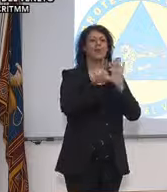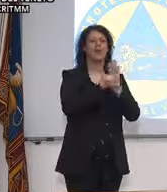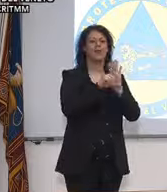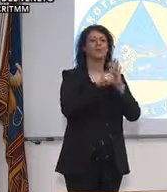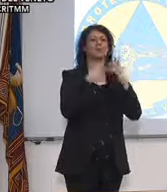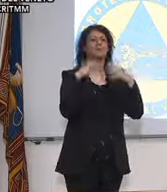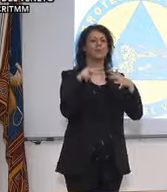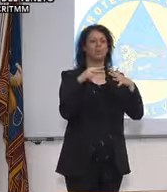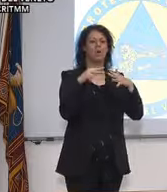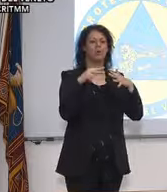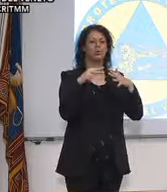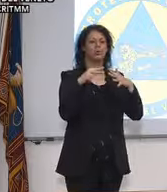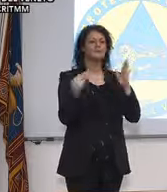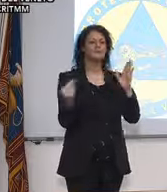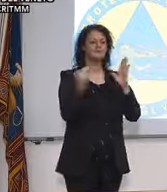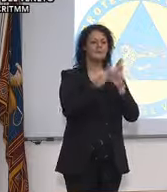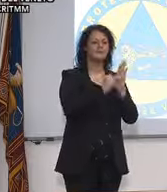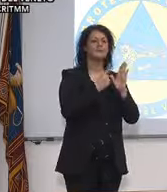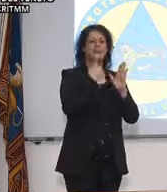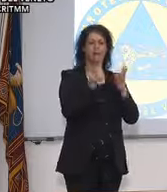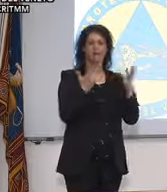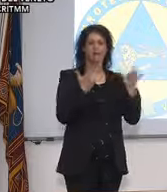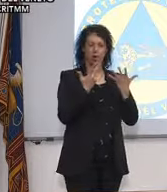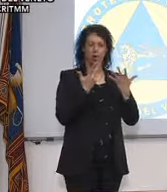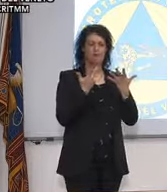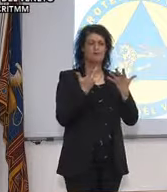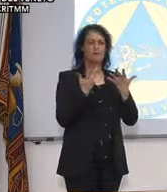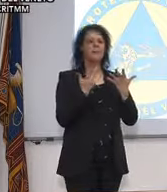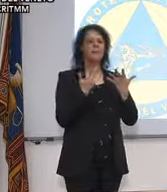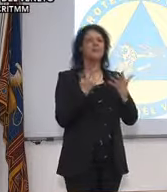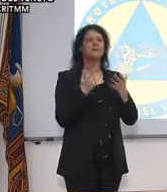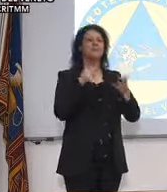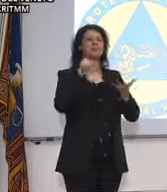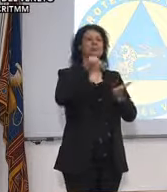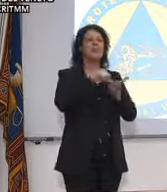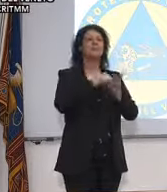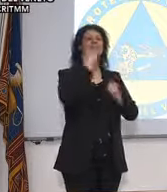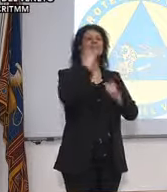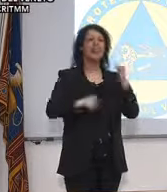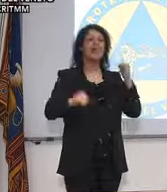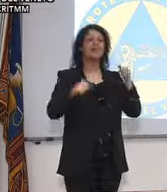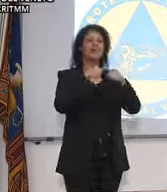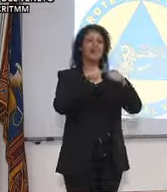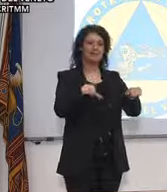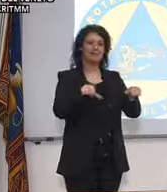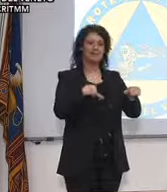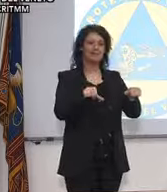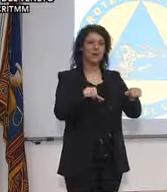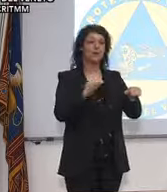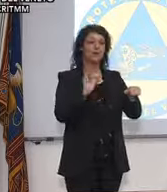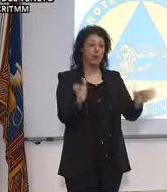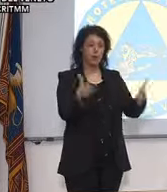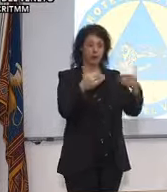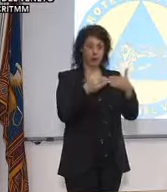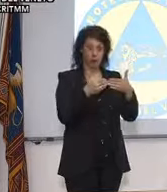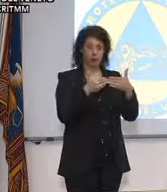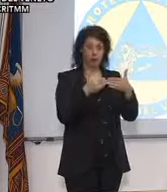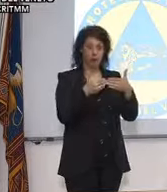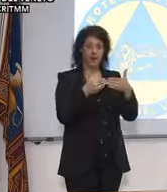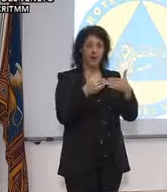decreto importante, che prevedeva che i centri semiresidenziali ci fosse comunque riconoscimento durante la chiusura, insomma,